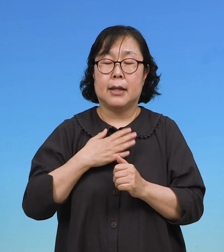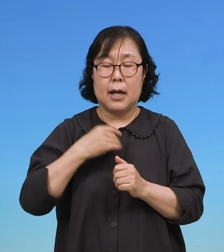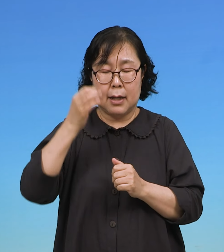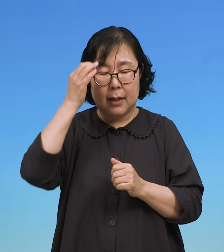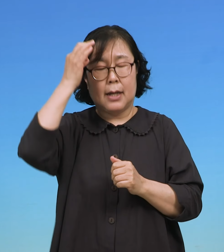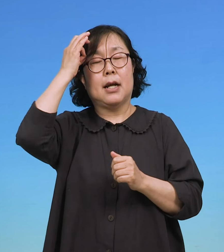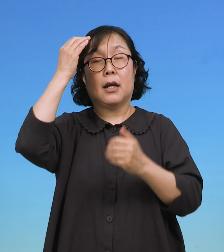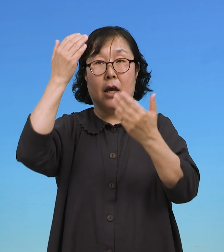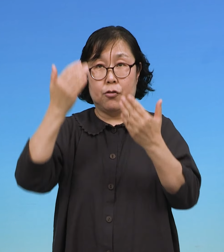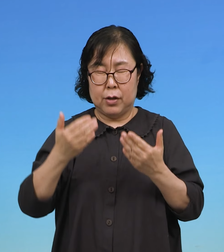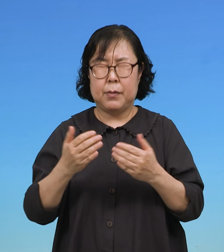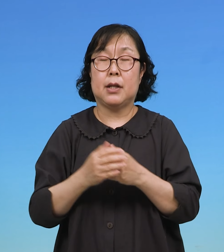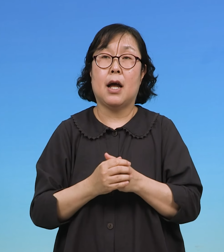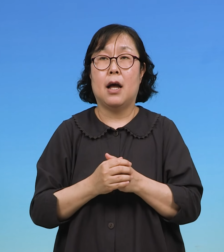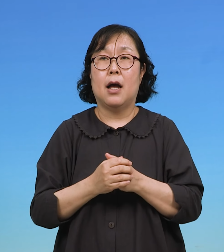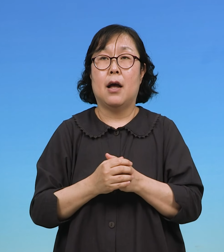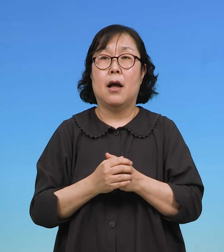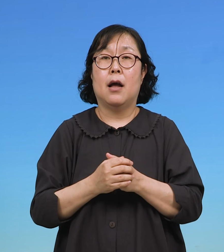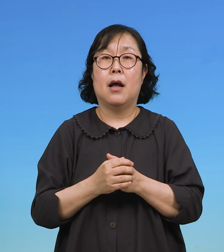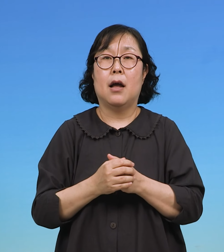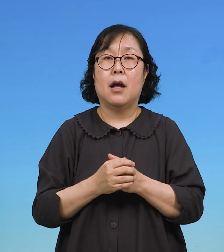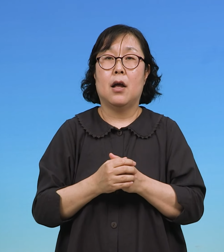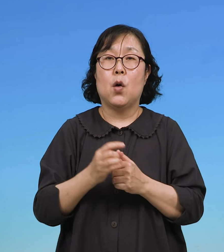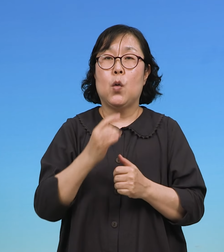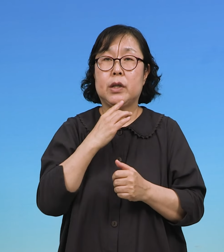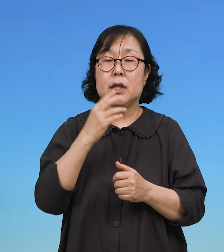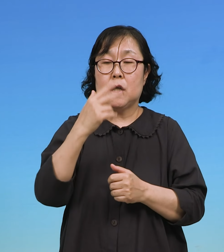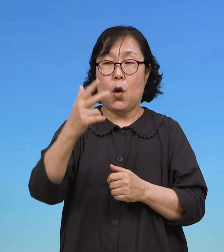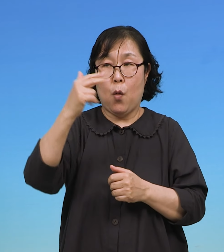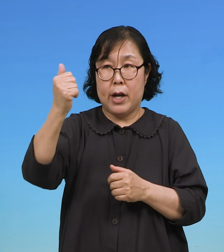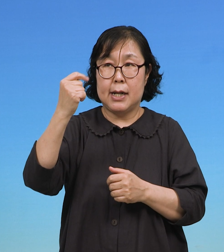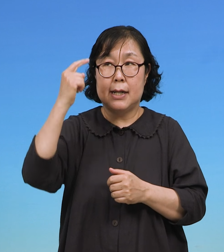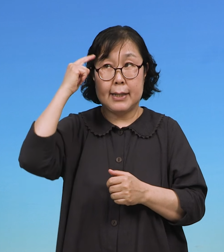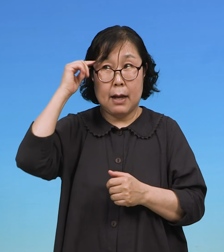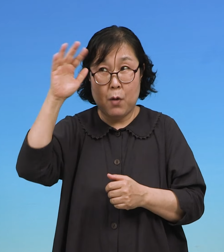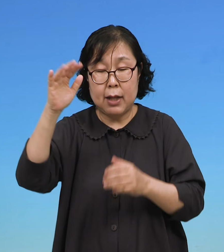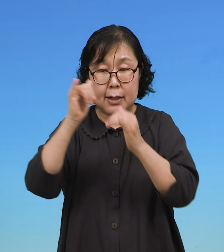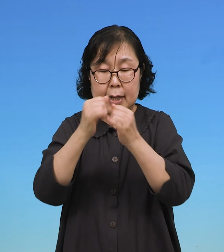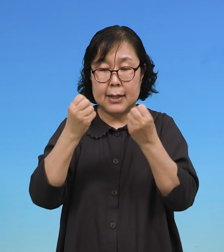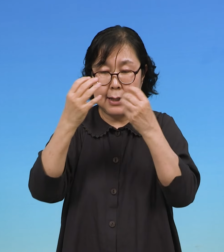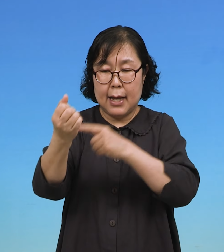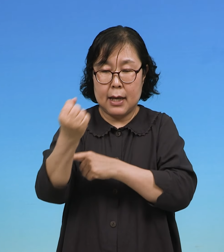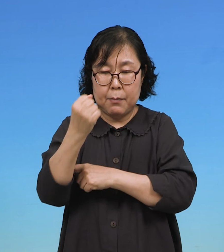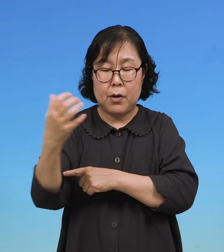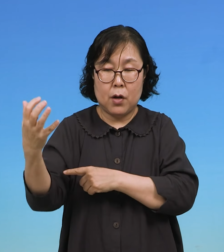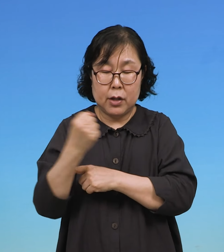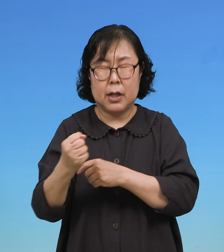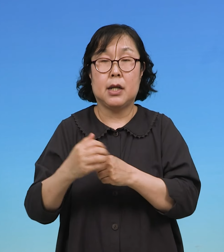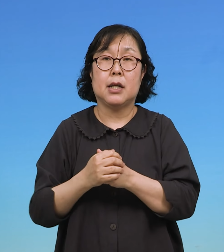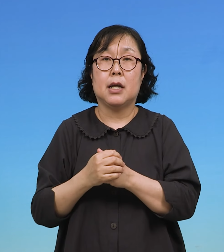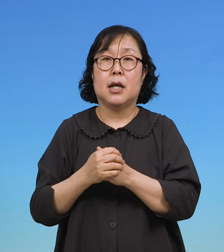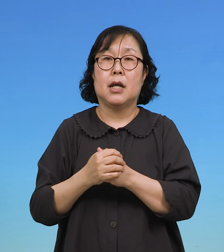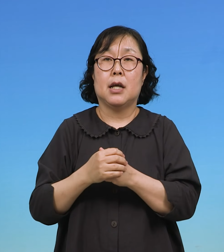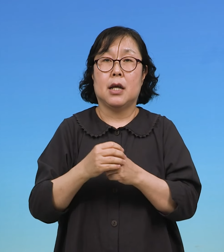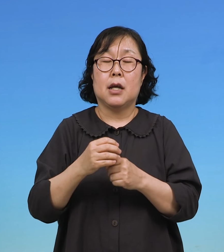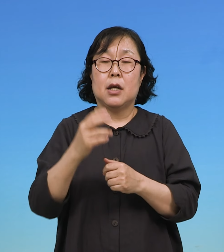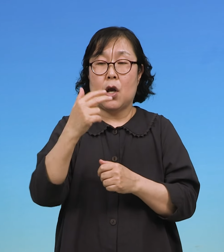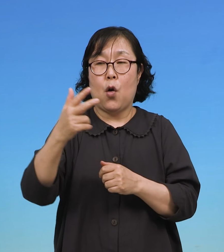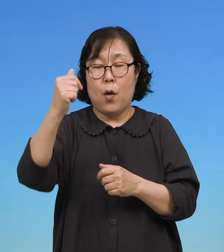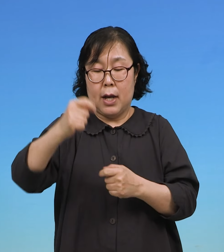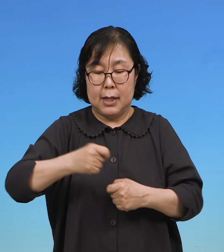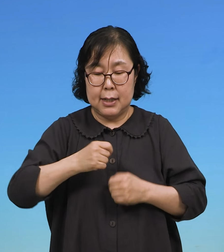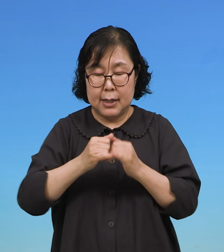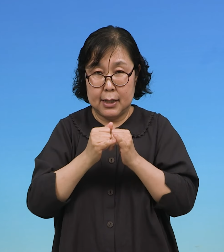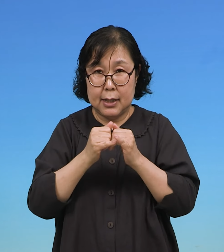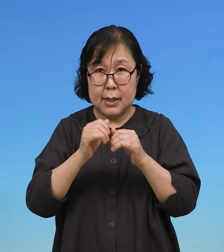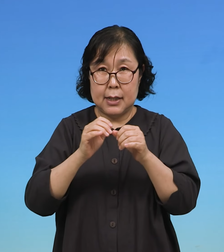이사야 40장 31절 오직 여호와를 앙망하는 자는 새 힘을 얻으리니, 예레미야 애가 3장 22절 여호와의